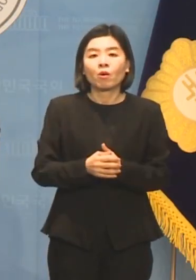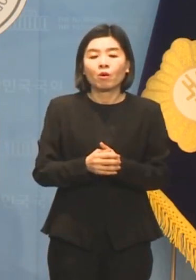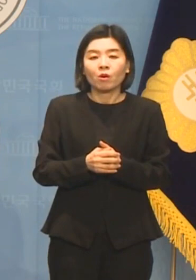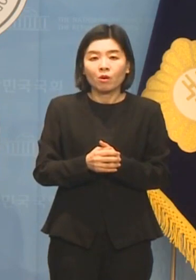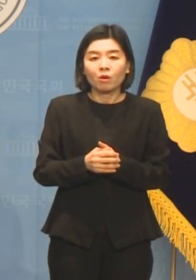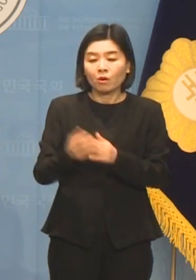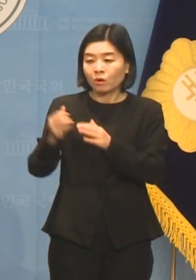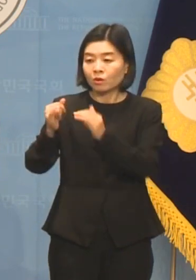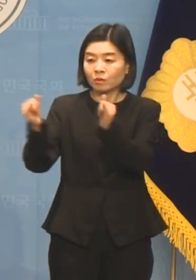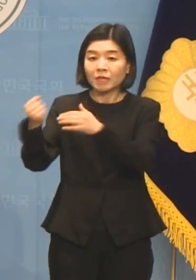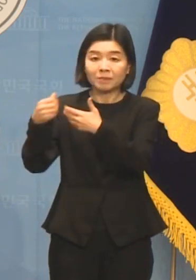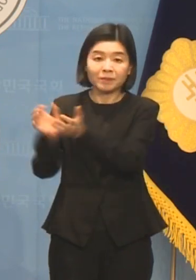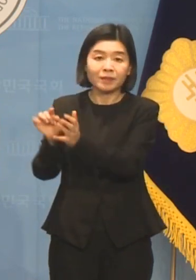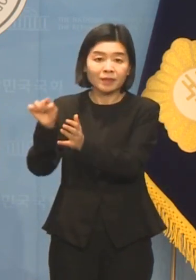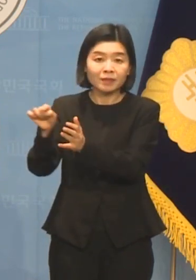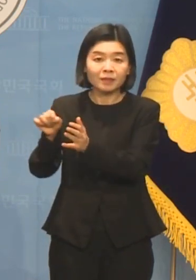국민의힘에서